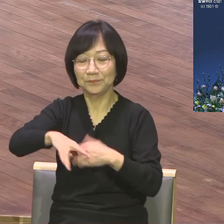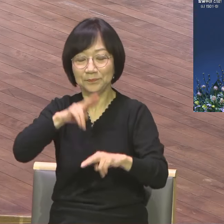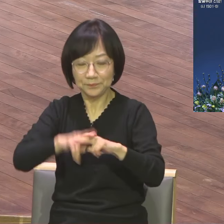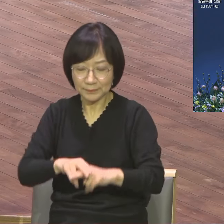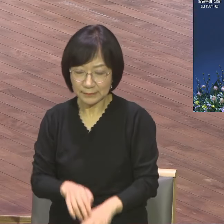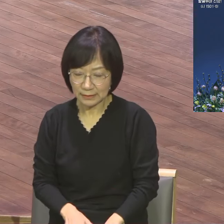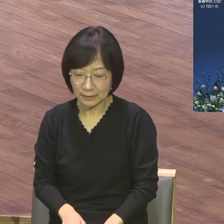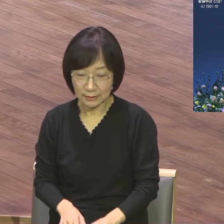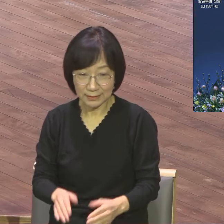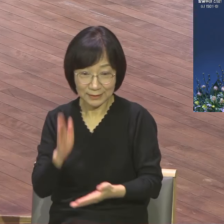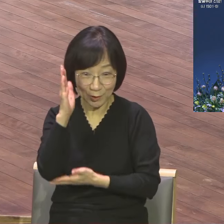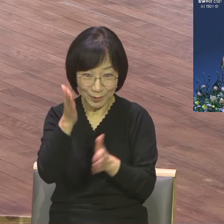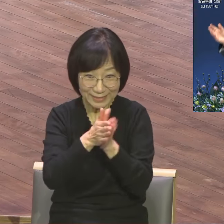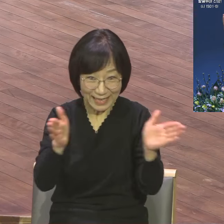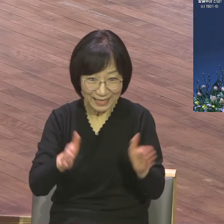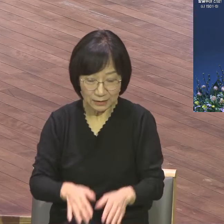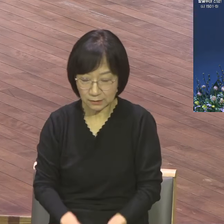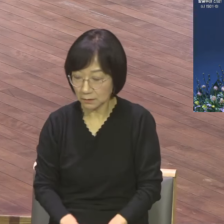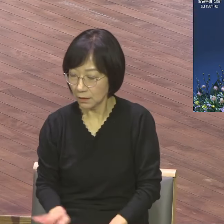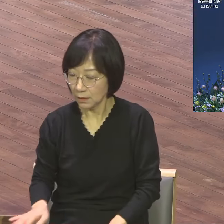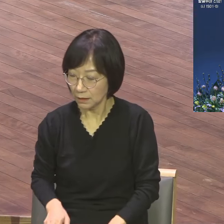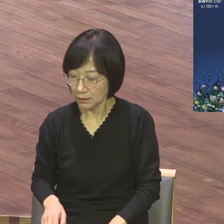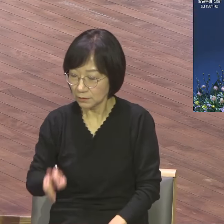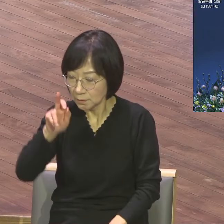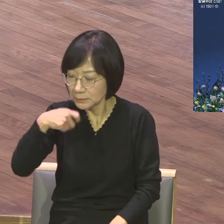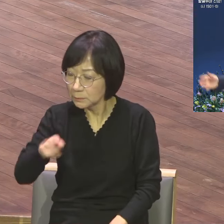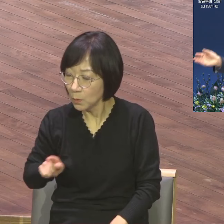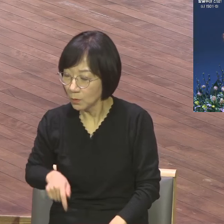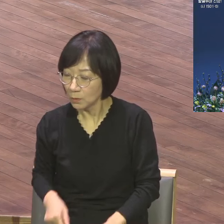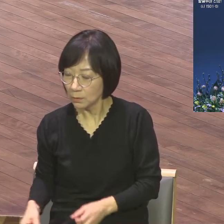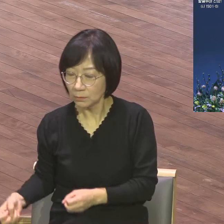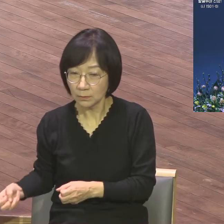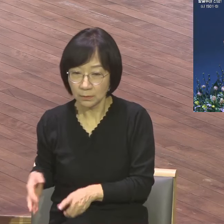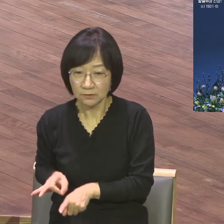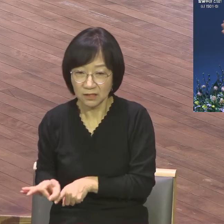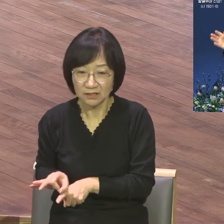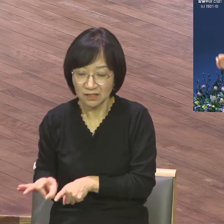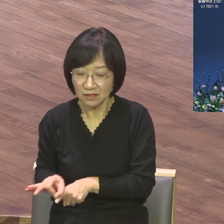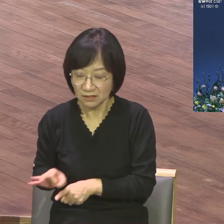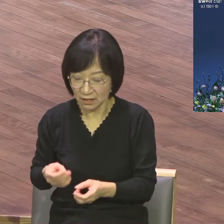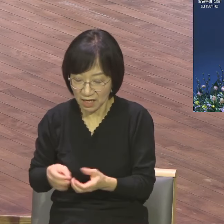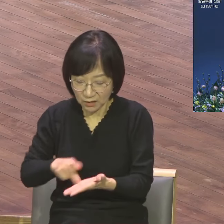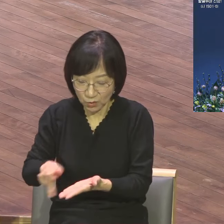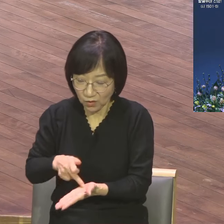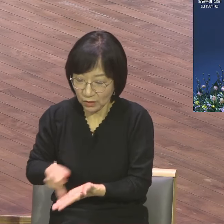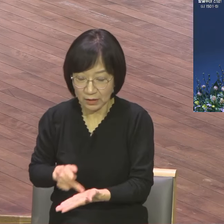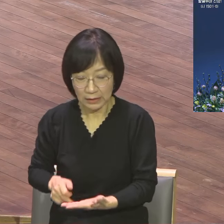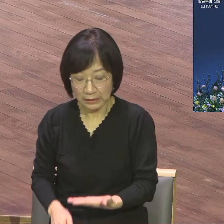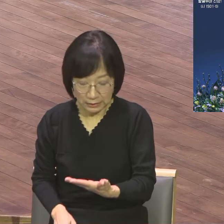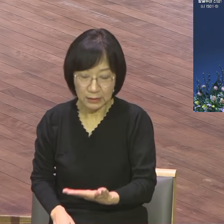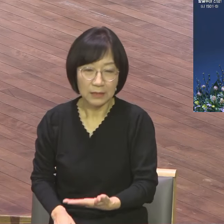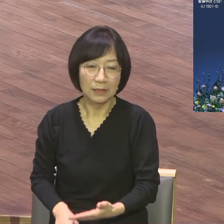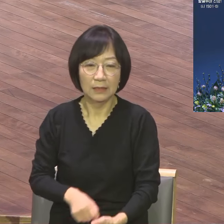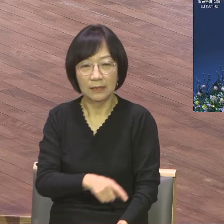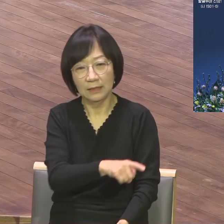잡생 딴짓하다가 예배관 가는 거요. 찬양대 거의 다 그래요. 은혜 안 받아요.